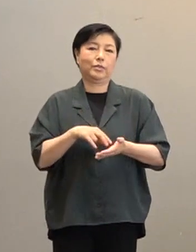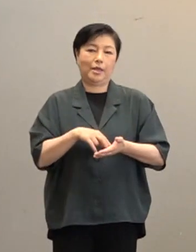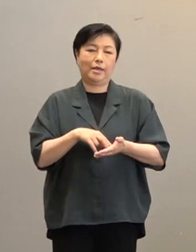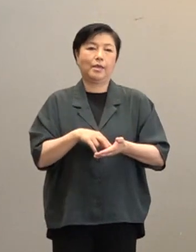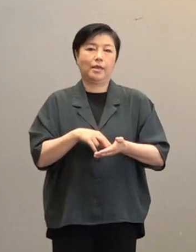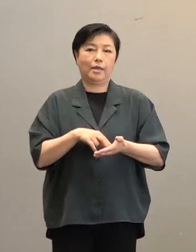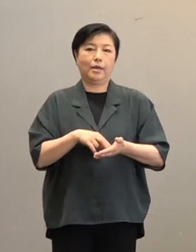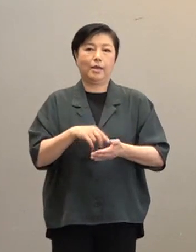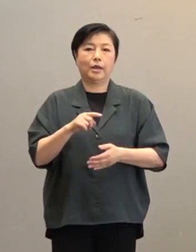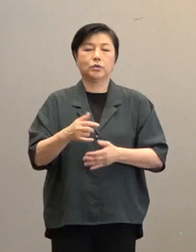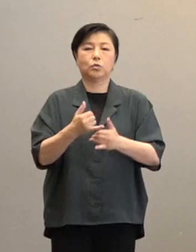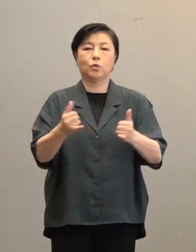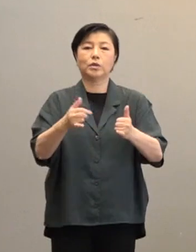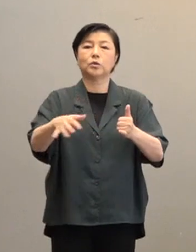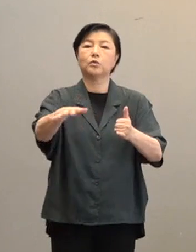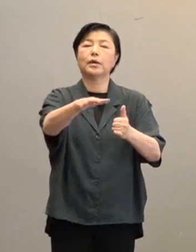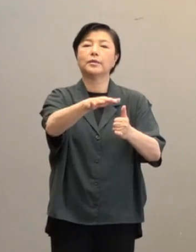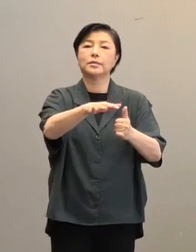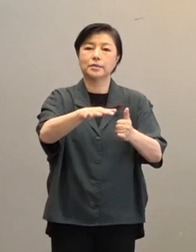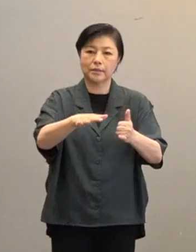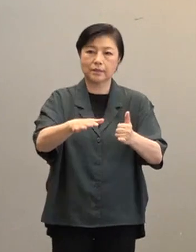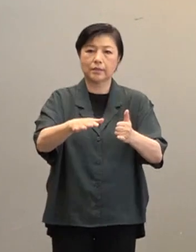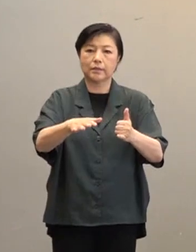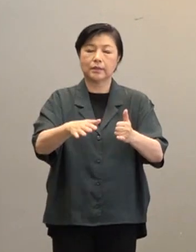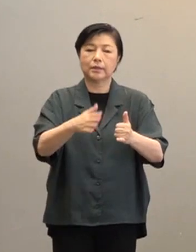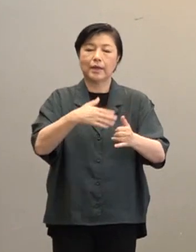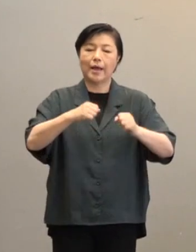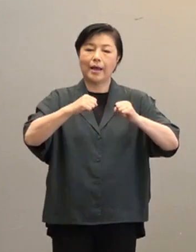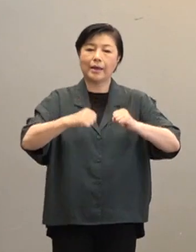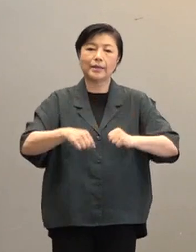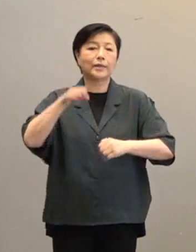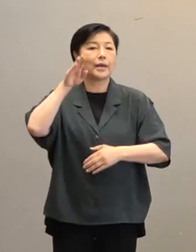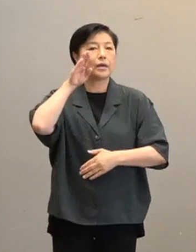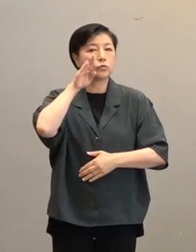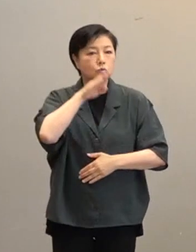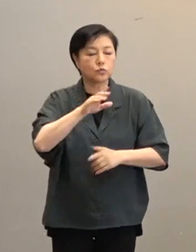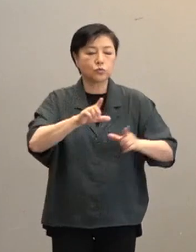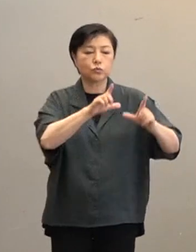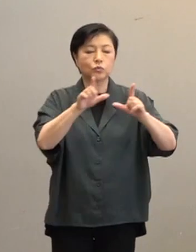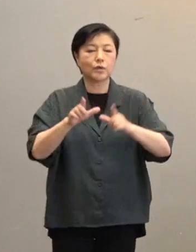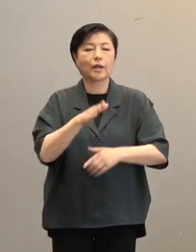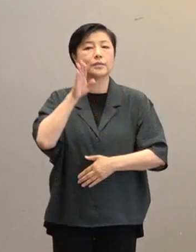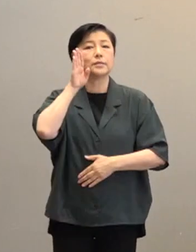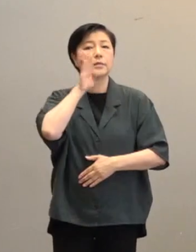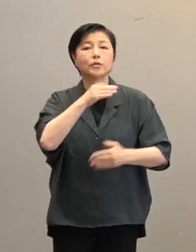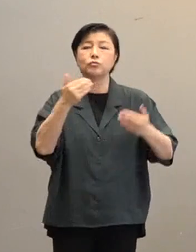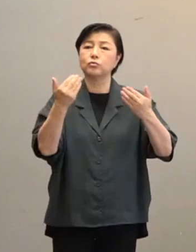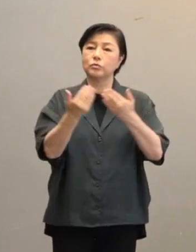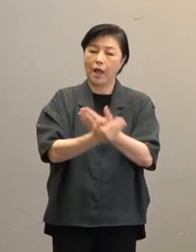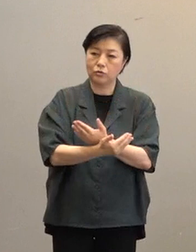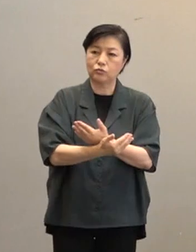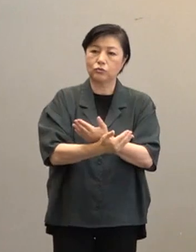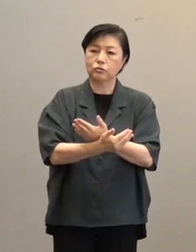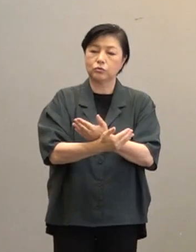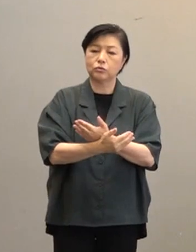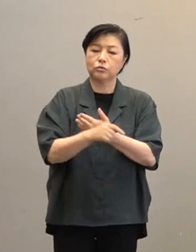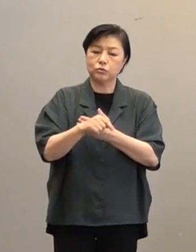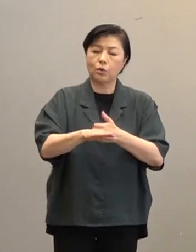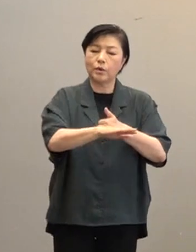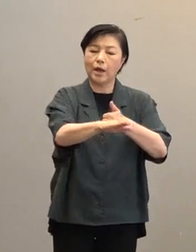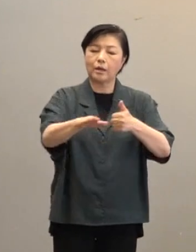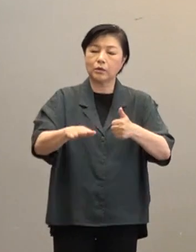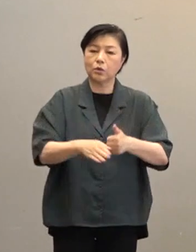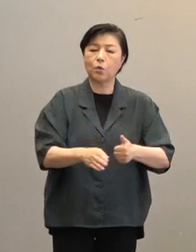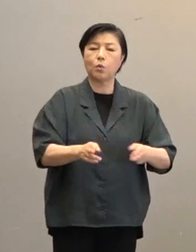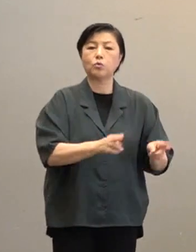ね、その人たちが生きやすく、そして暮らしやすくなる、そういう環境を整えていくという